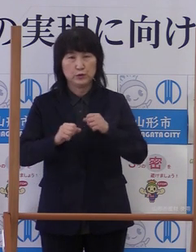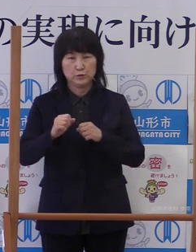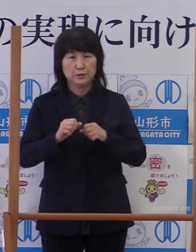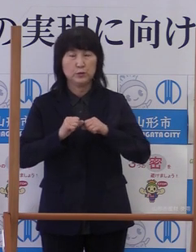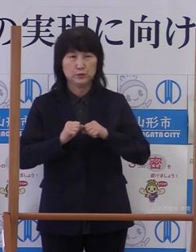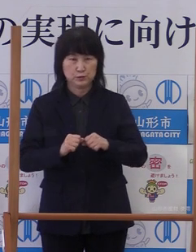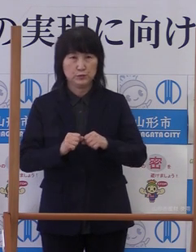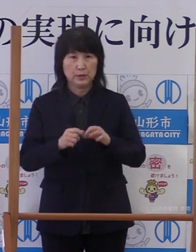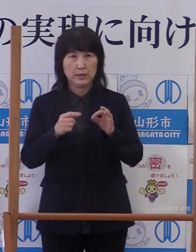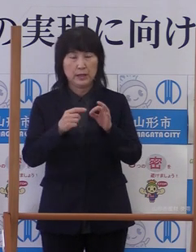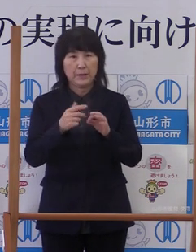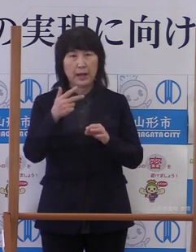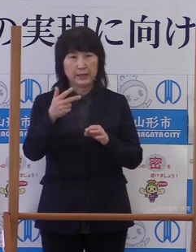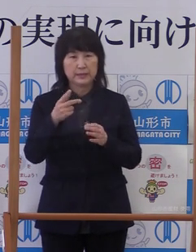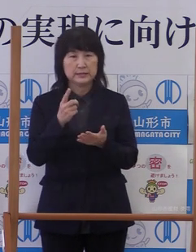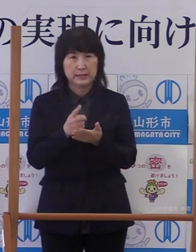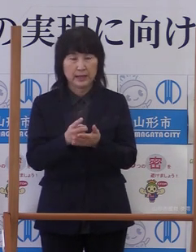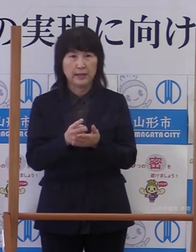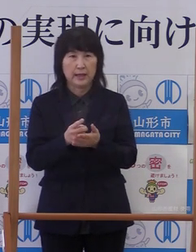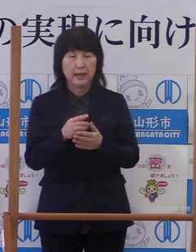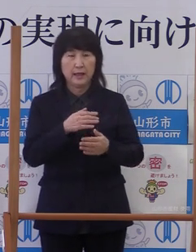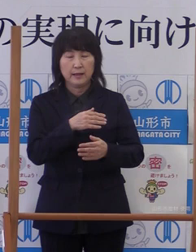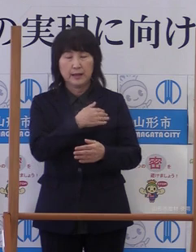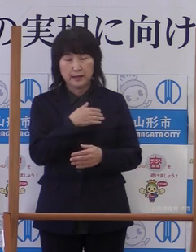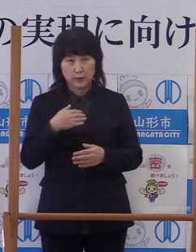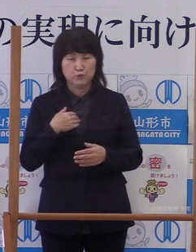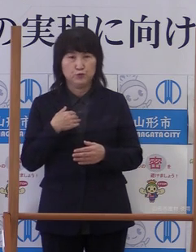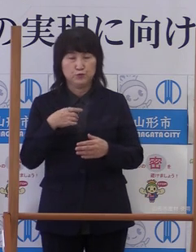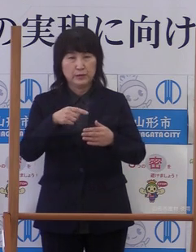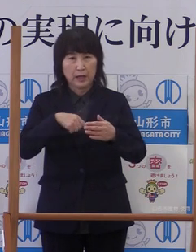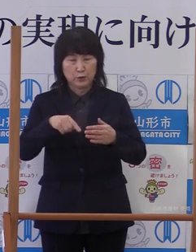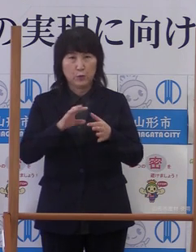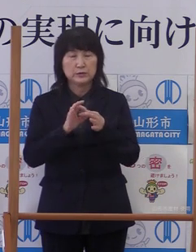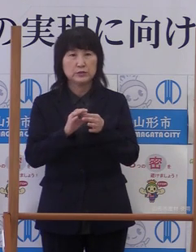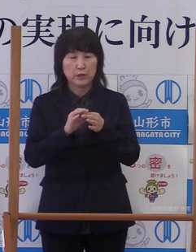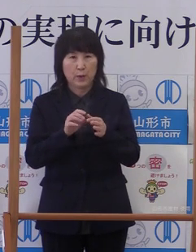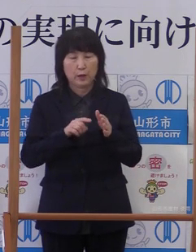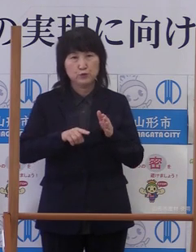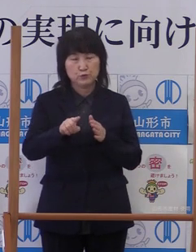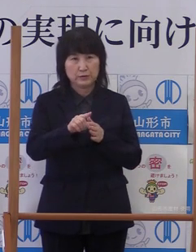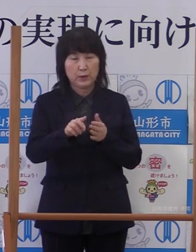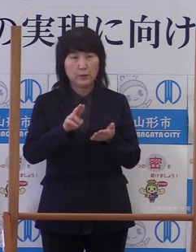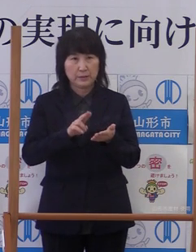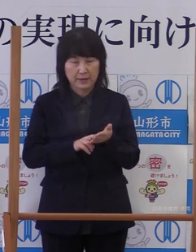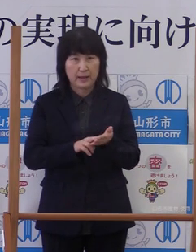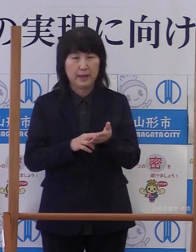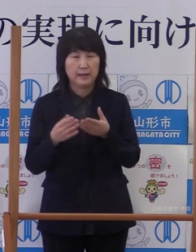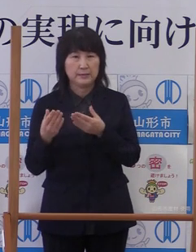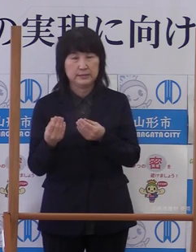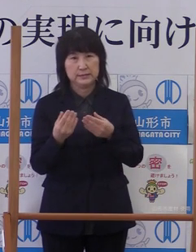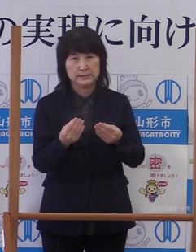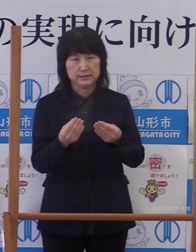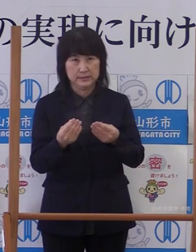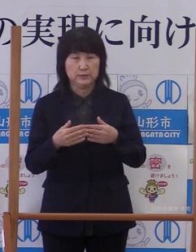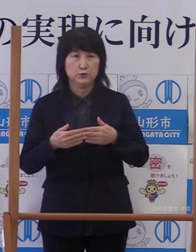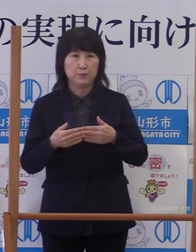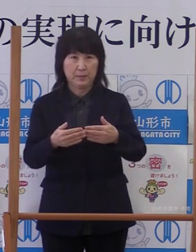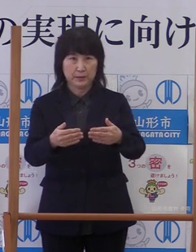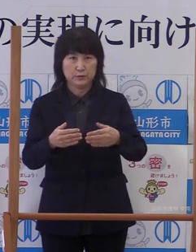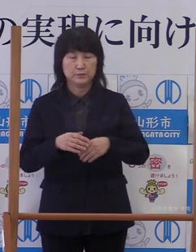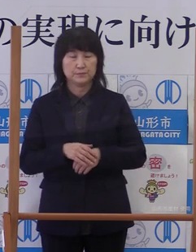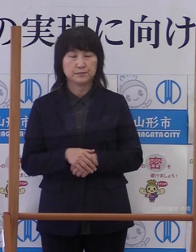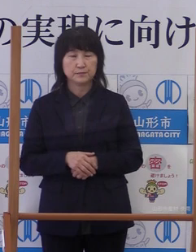ともに、山形市独自で取り組みが可能なものは優先付けを行い、メリハリのある施策を展開いたします